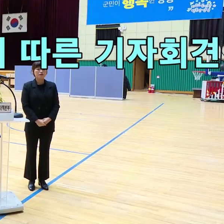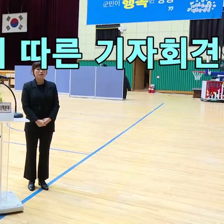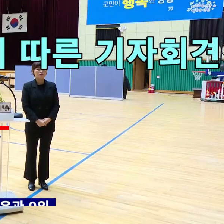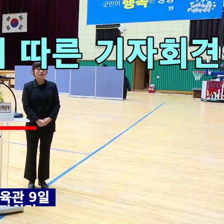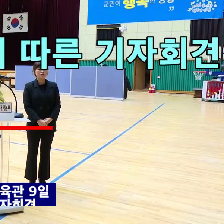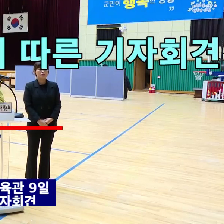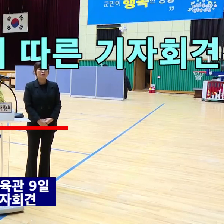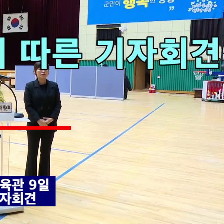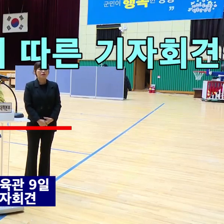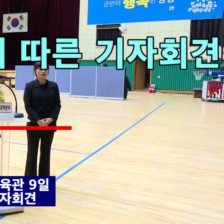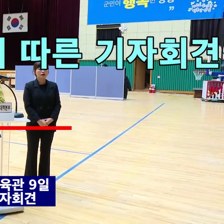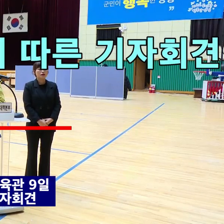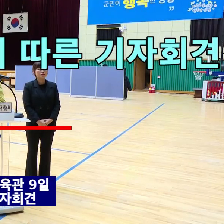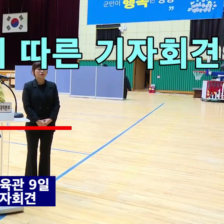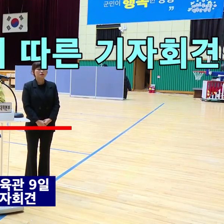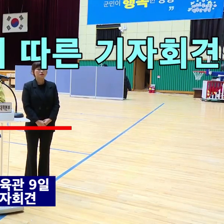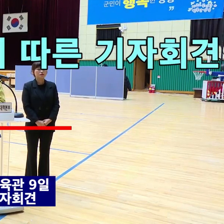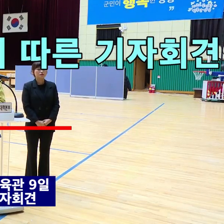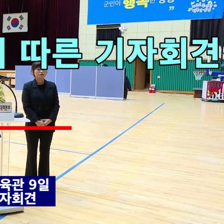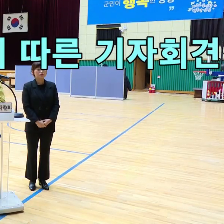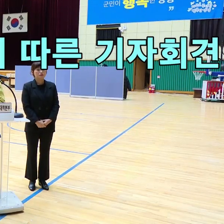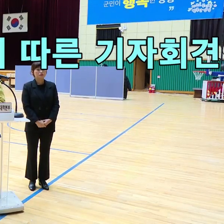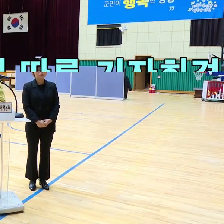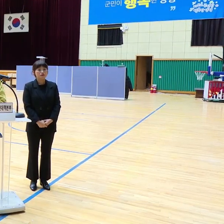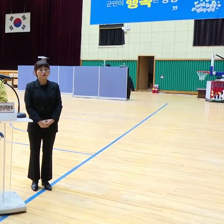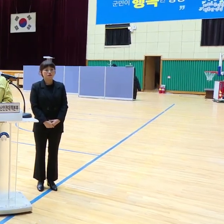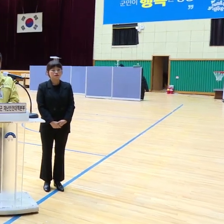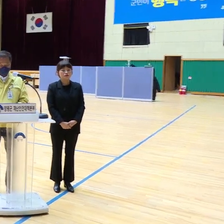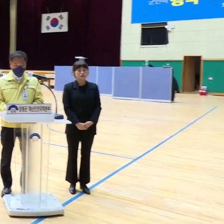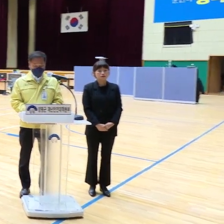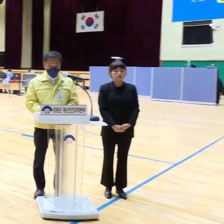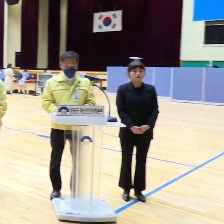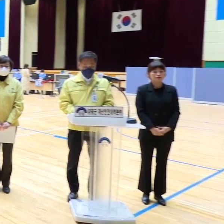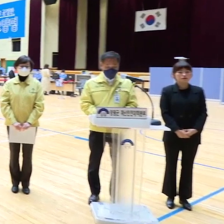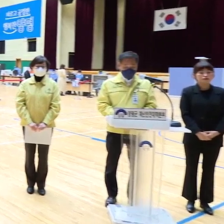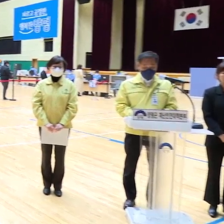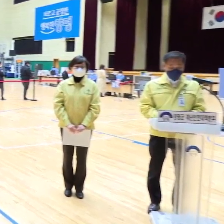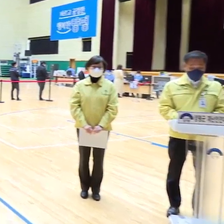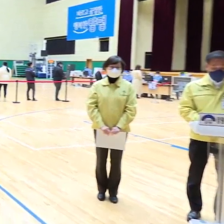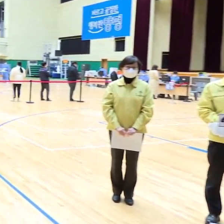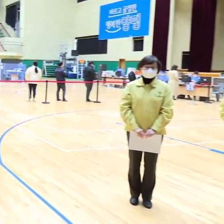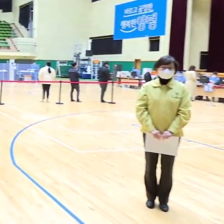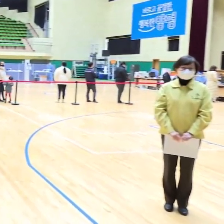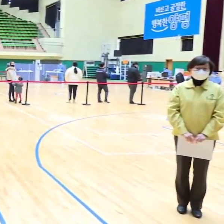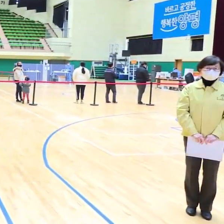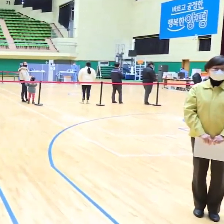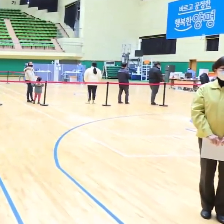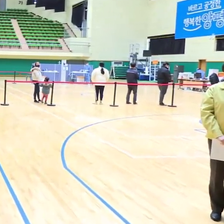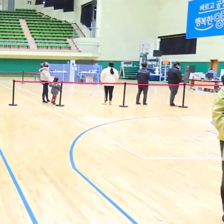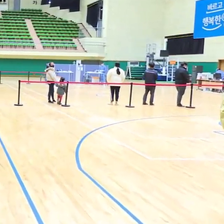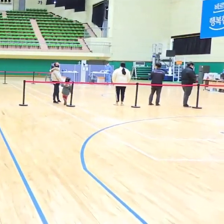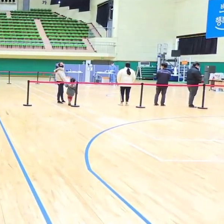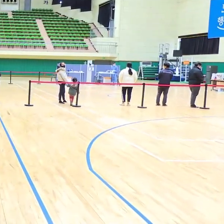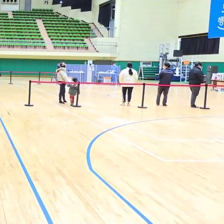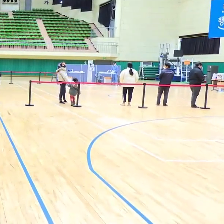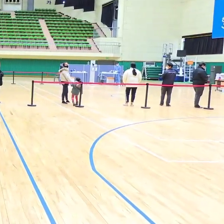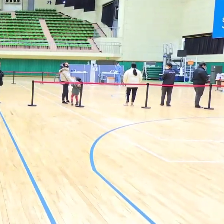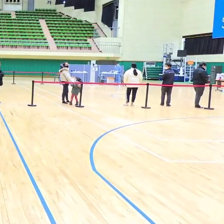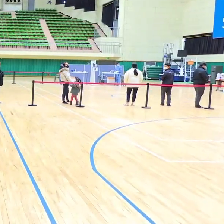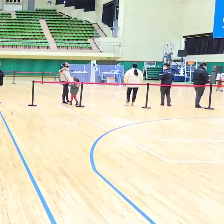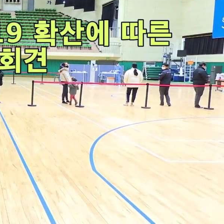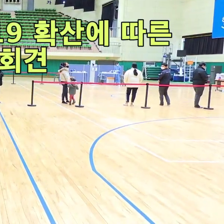안녕하십니까. 남평구청 보건팀장 이무신입니다. 남평군 코로나19 확산에 따른 기자회견에 참석해 주신 기자